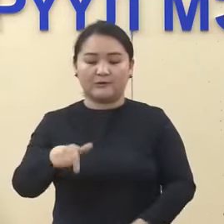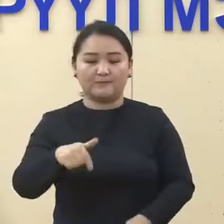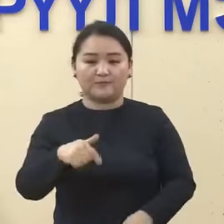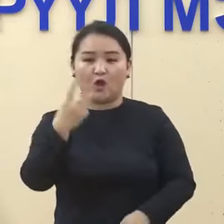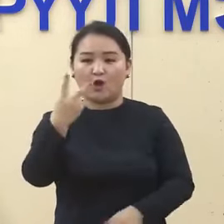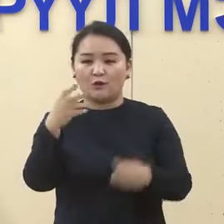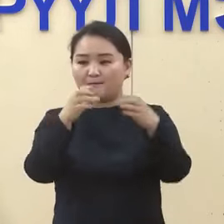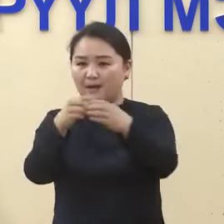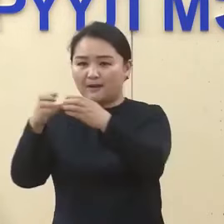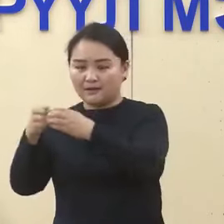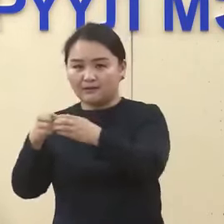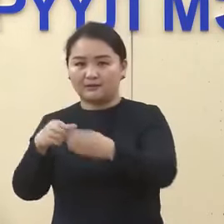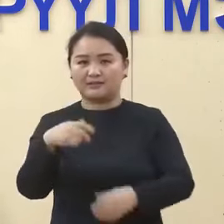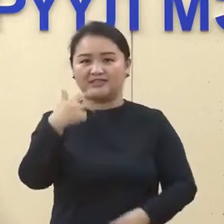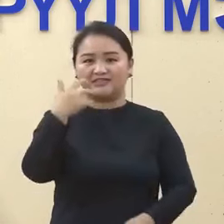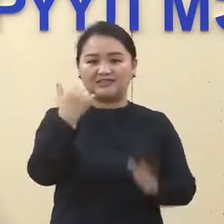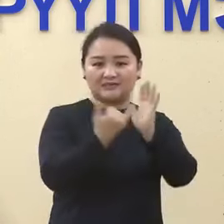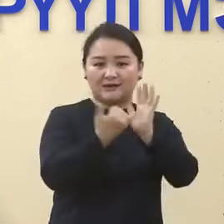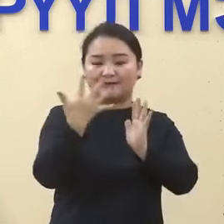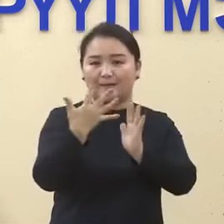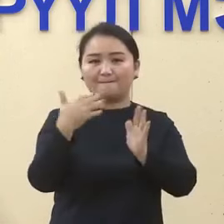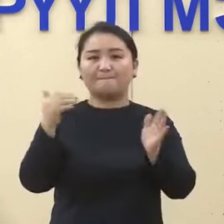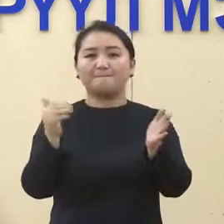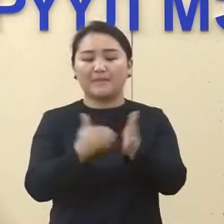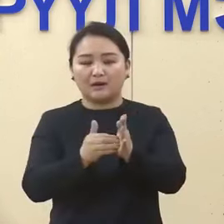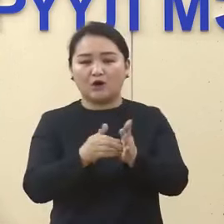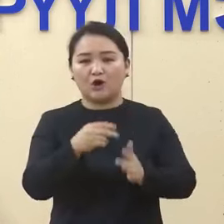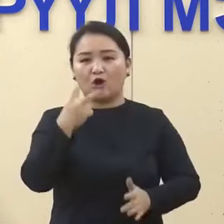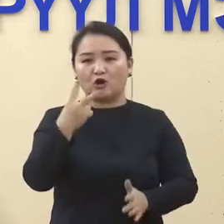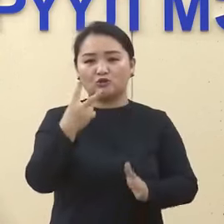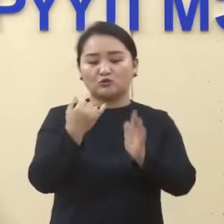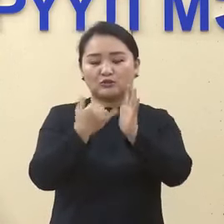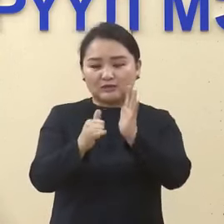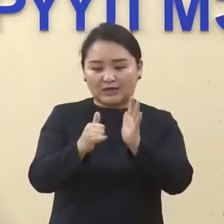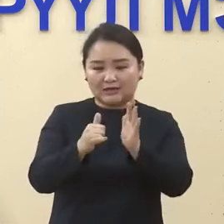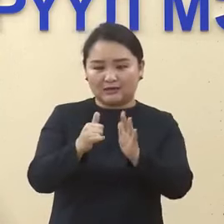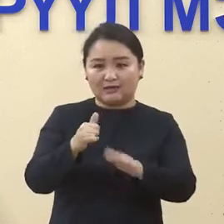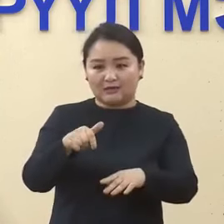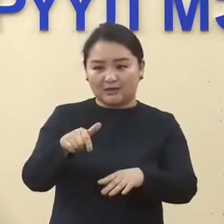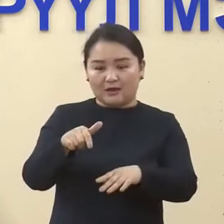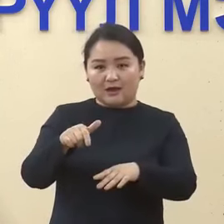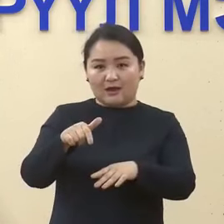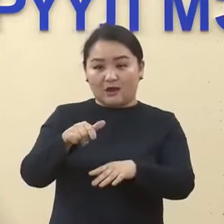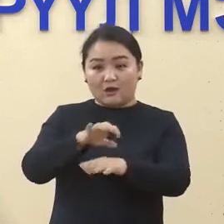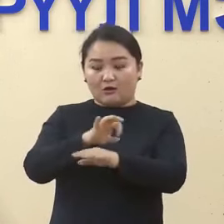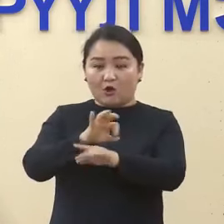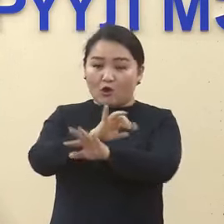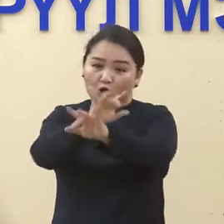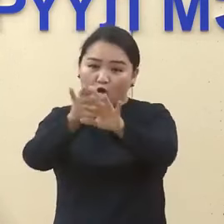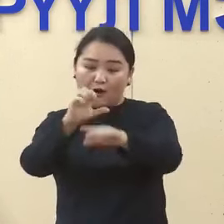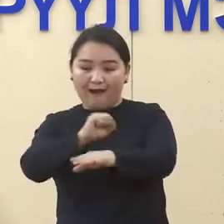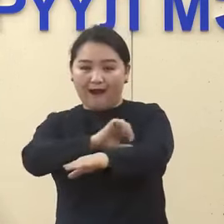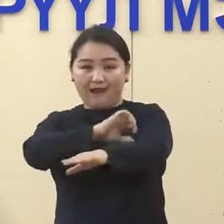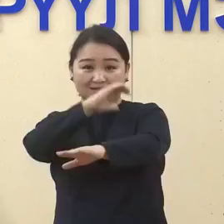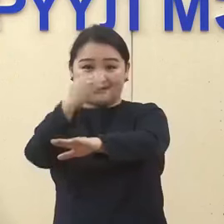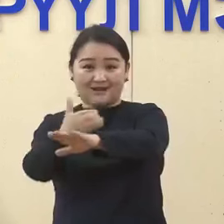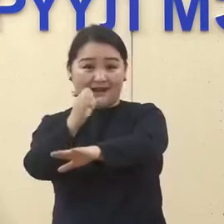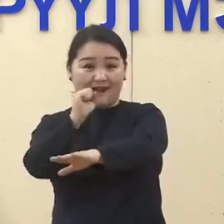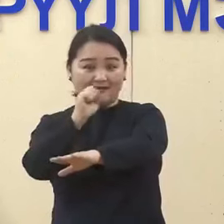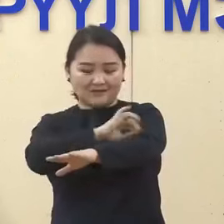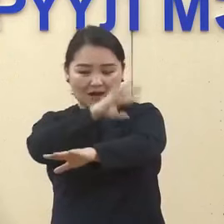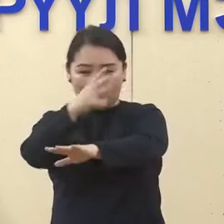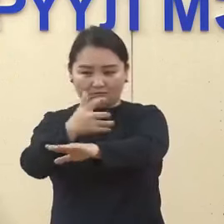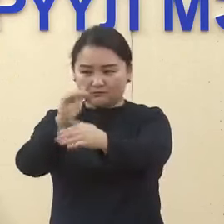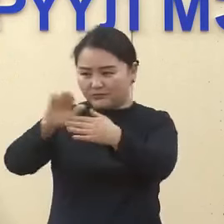65,335 кг ачаа автобус онгоц зэргийг бол эцсийн халдвар гүйцлийг хийж аюулгүй одоо байдалд бол оруулсан байгаа. За